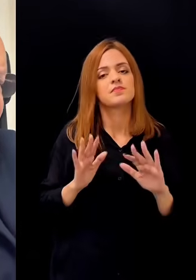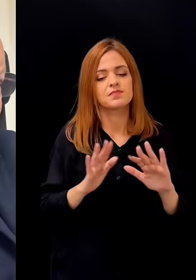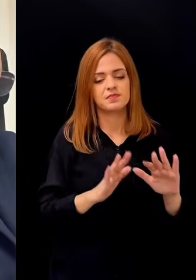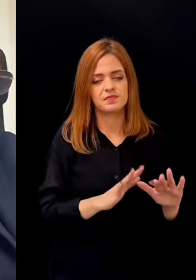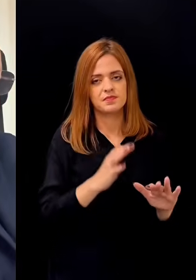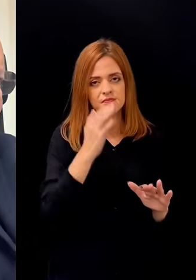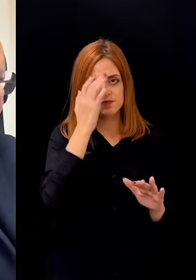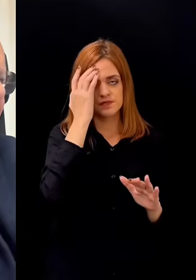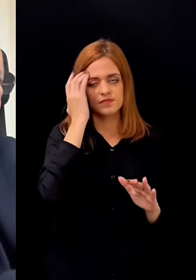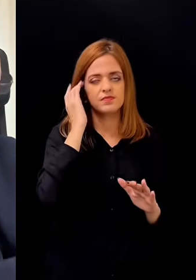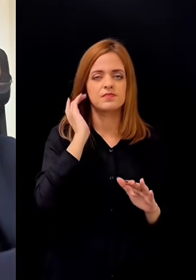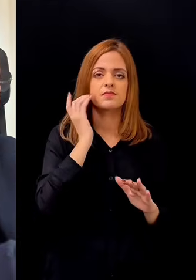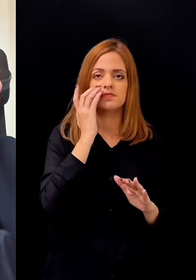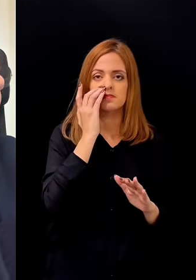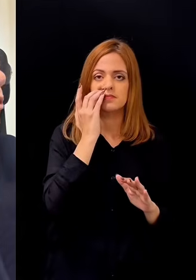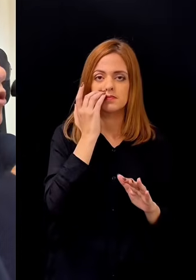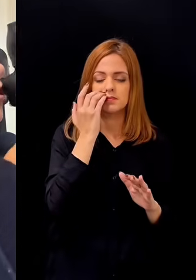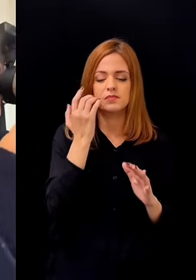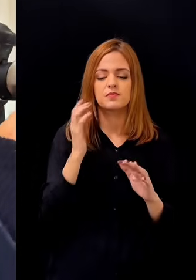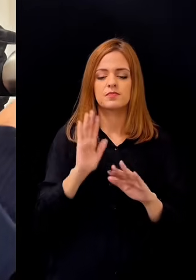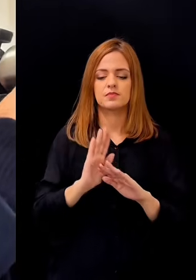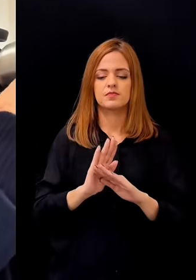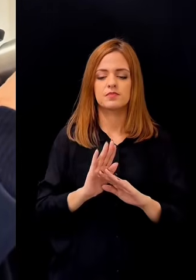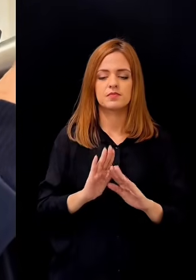isso aí por fora. Presta atenção, dá licença.